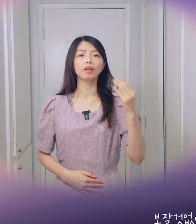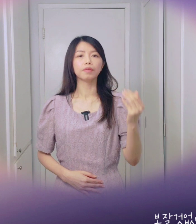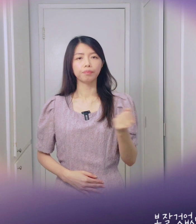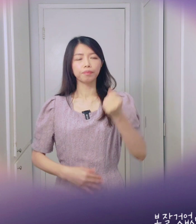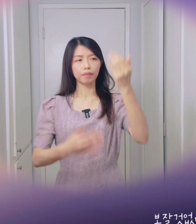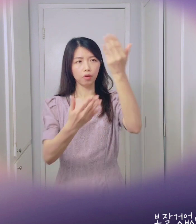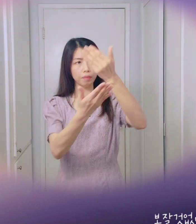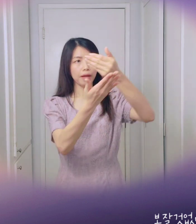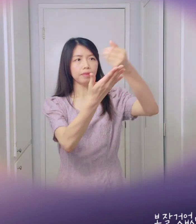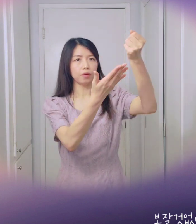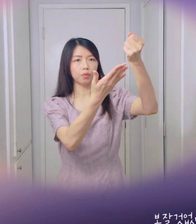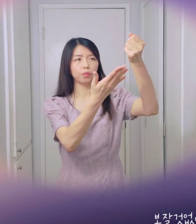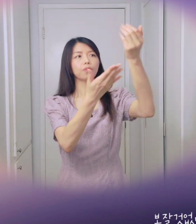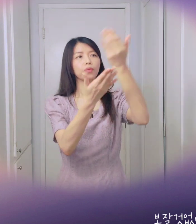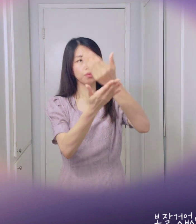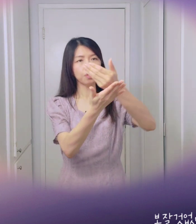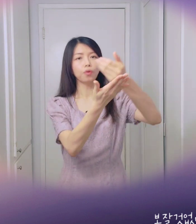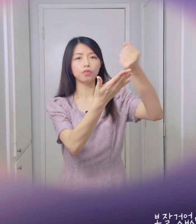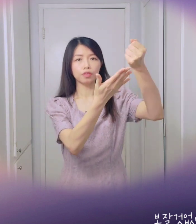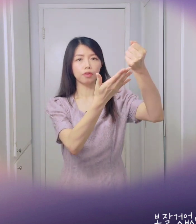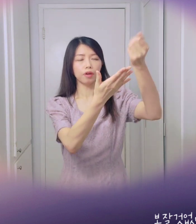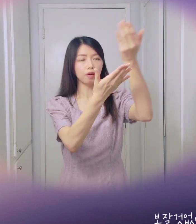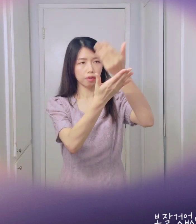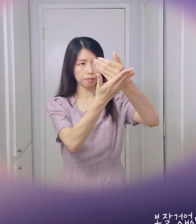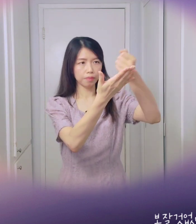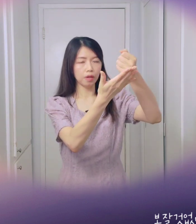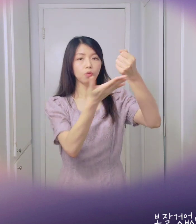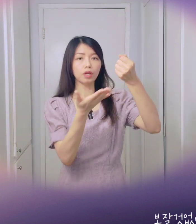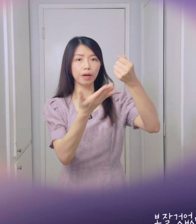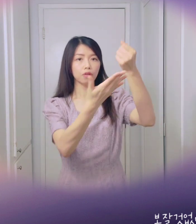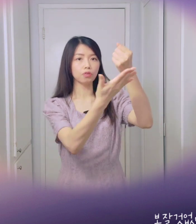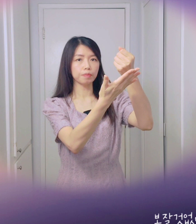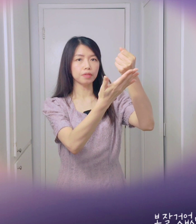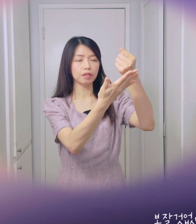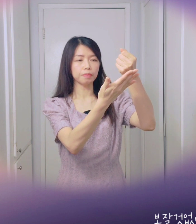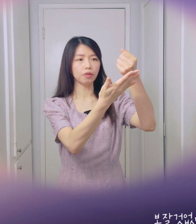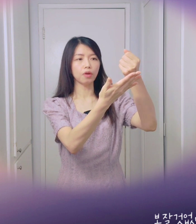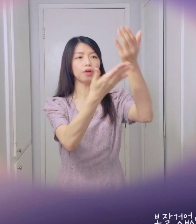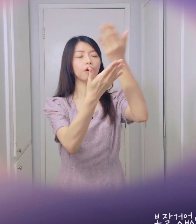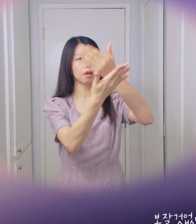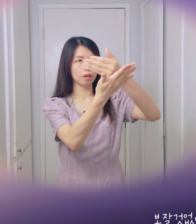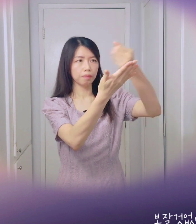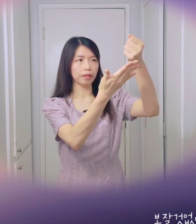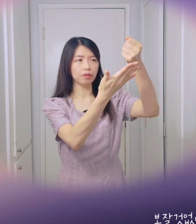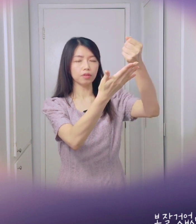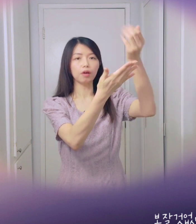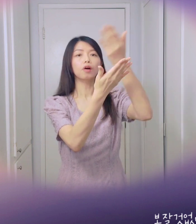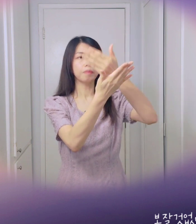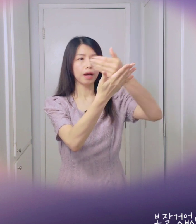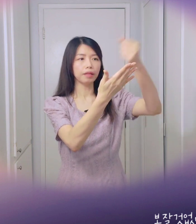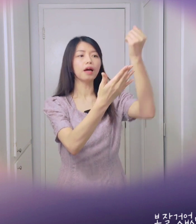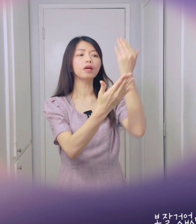거는 이렇게 반대로 위로 올려주시는 거예요. 손 이렇게 받쳐주시면서 하시면 되고요.